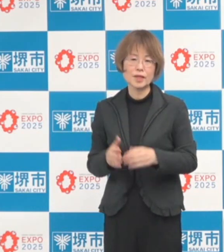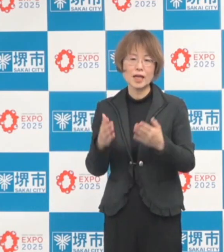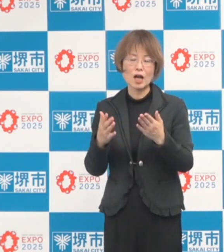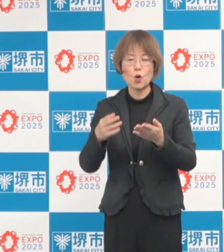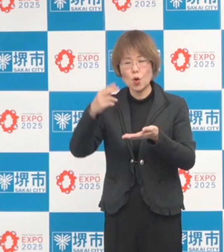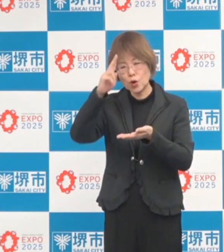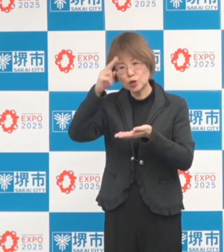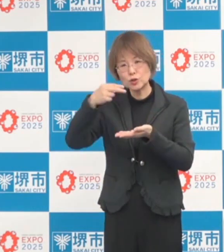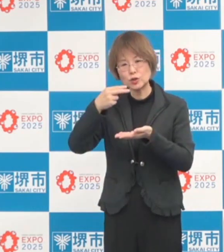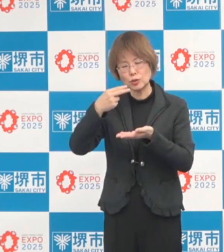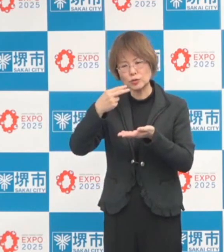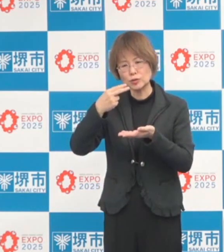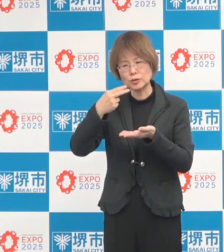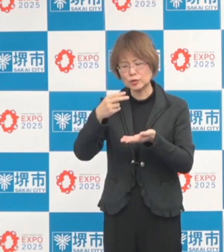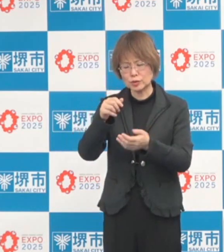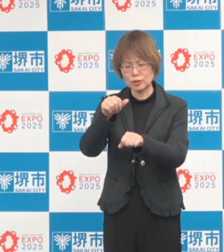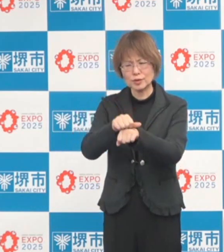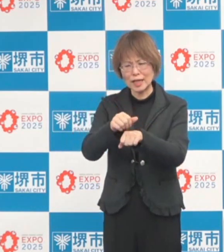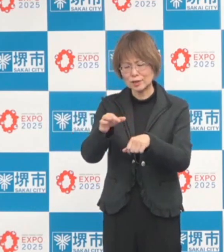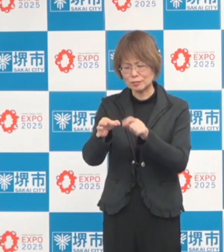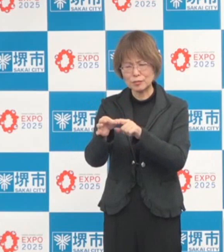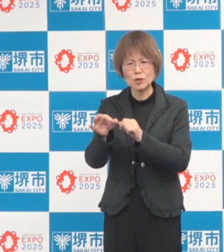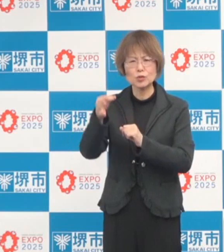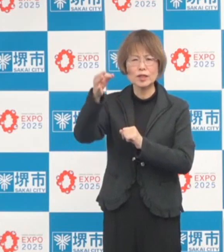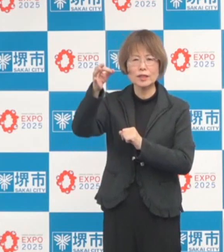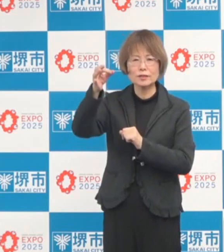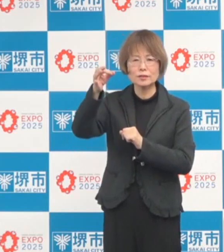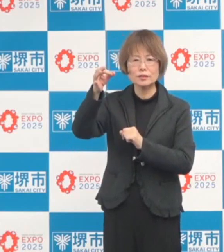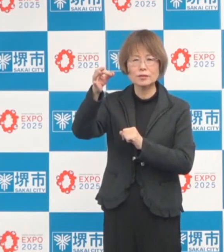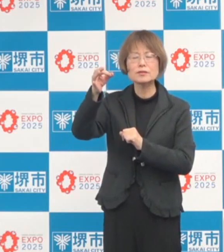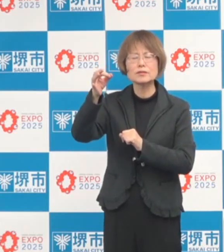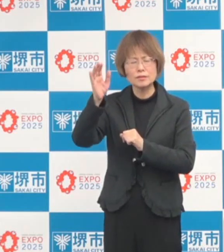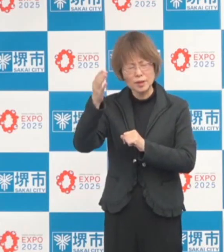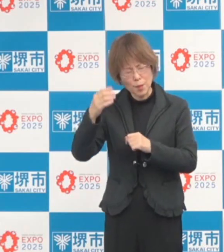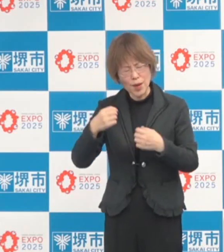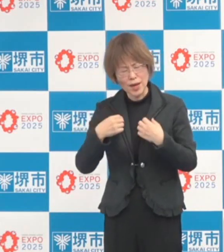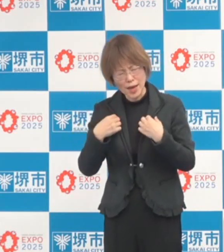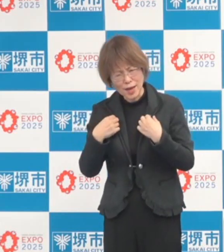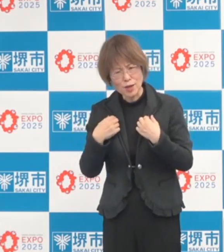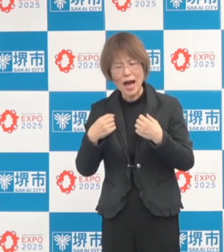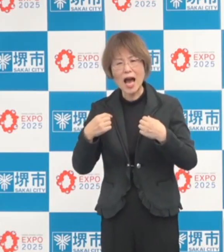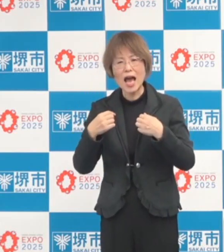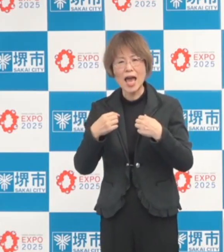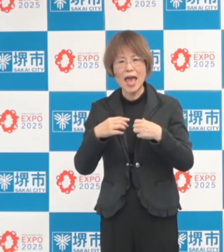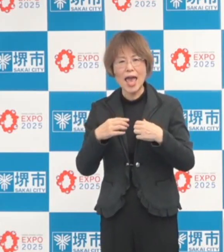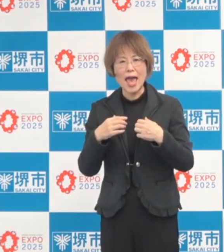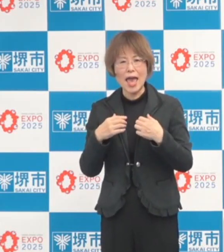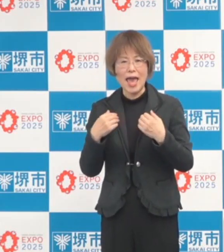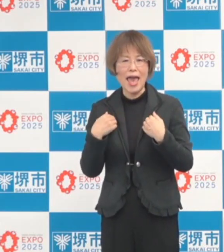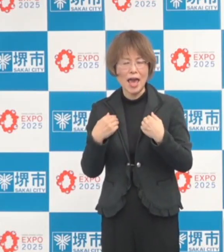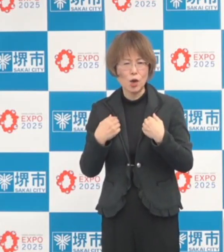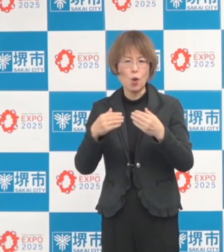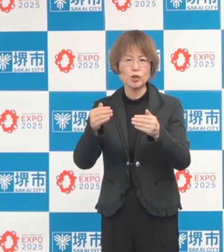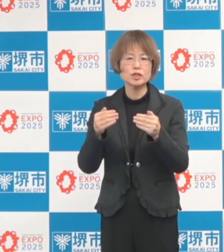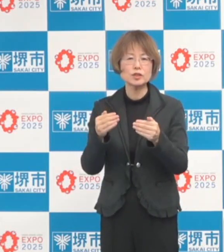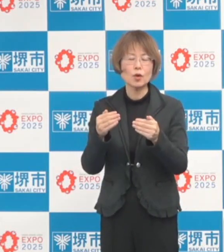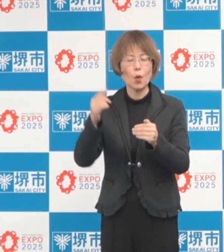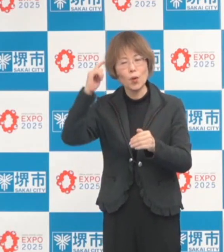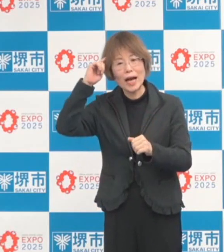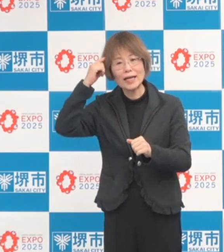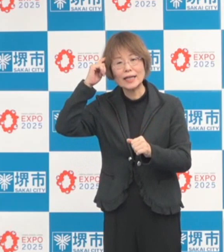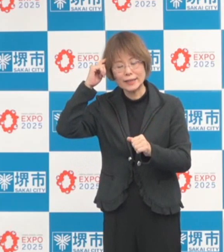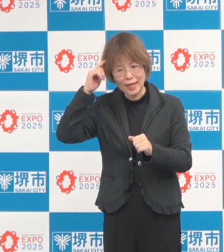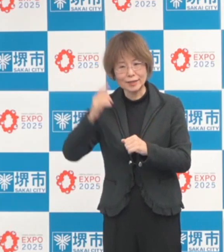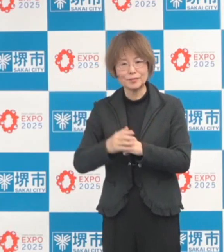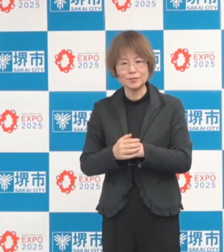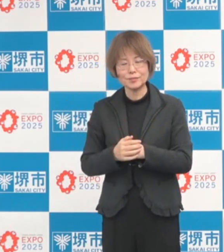給食の食材費の高騰支援としまして、栄養バランスや量を保った学校給食を提供することを目的としまして、市